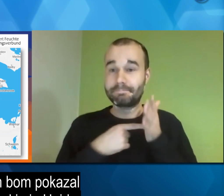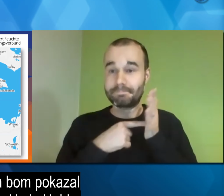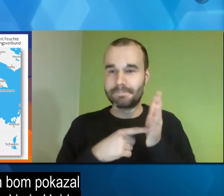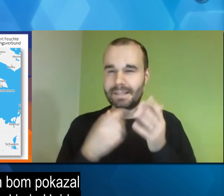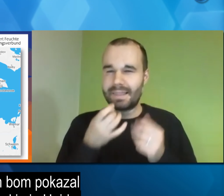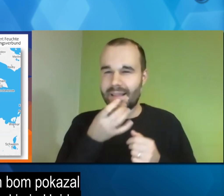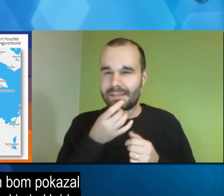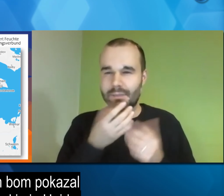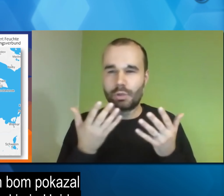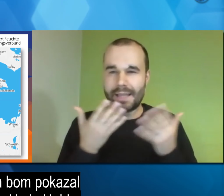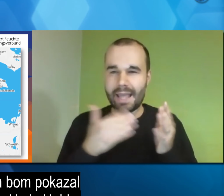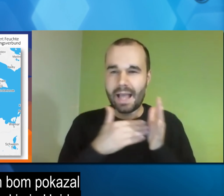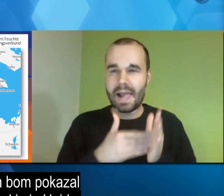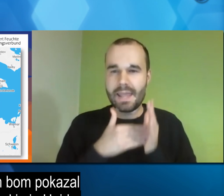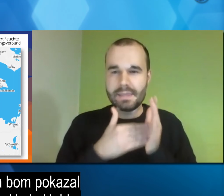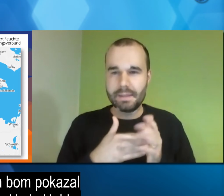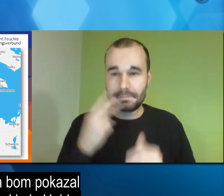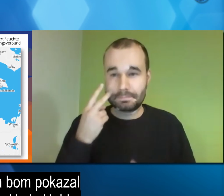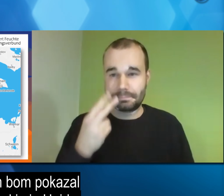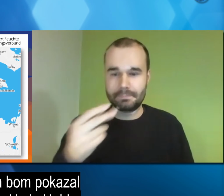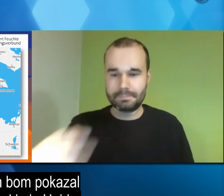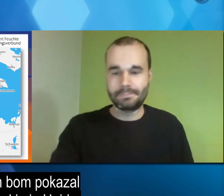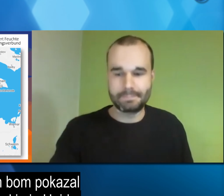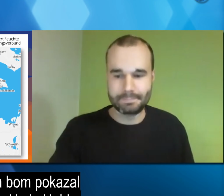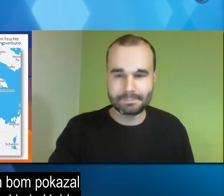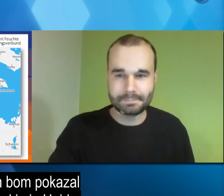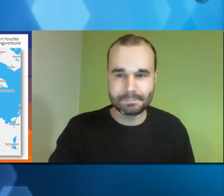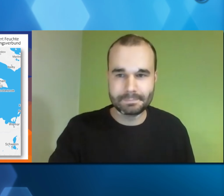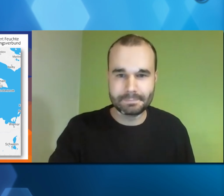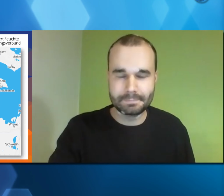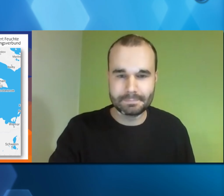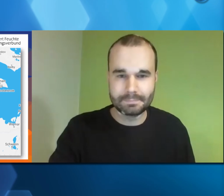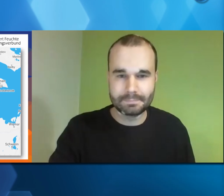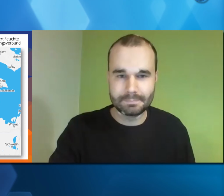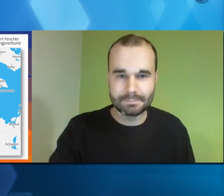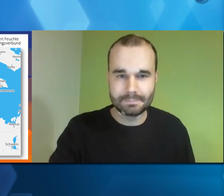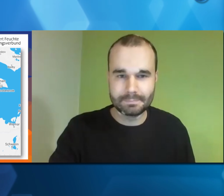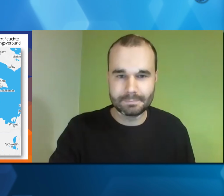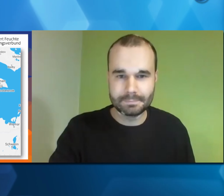Torej, sedaj pa vam bom pokazal natančno, kje je Hajde.